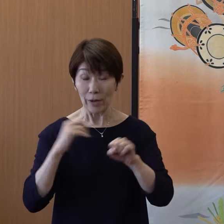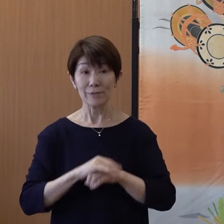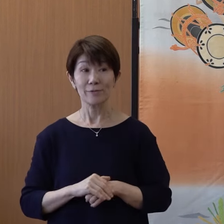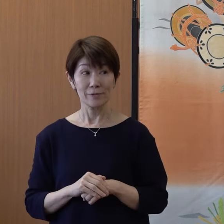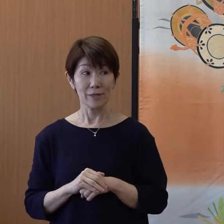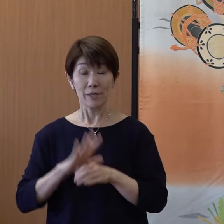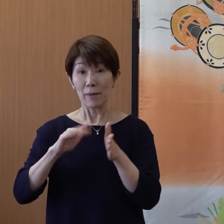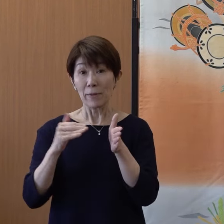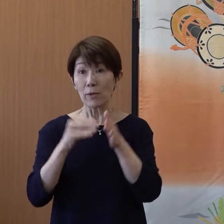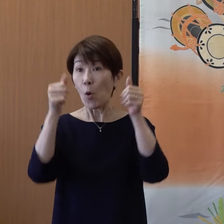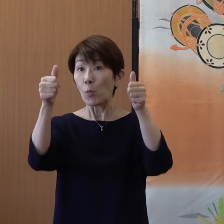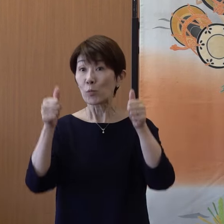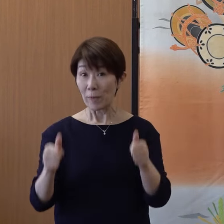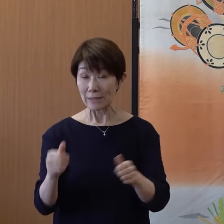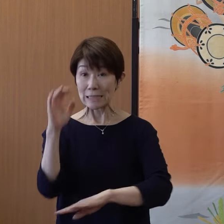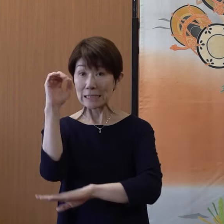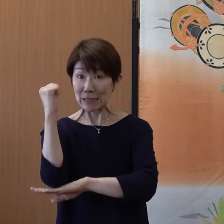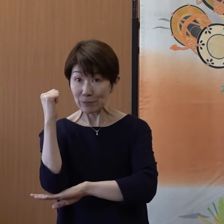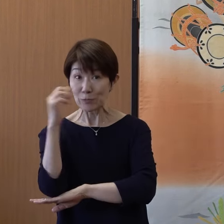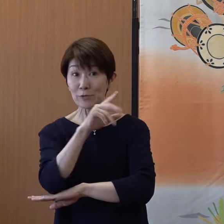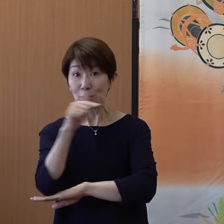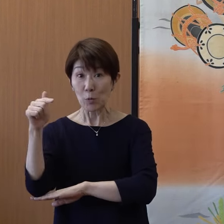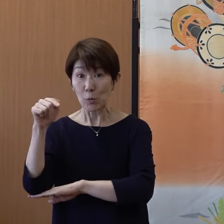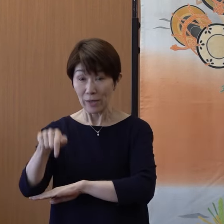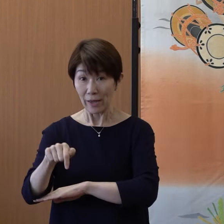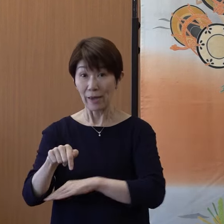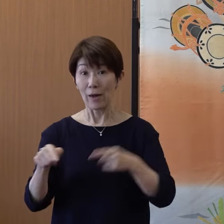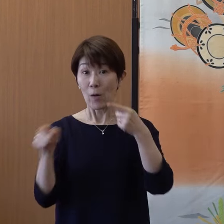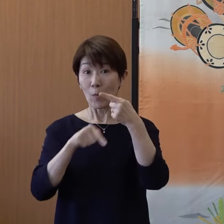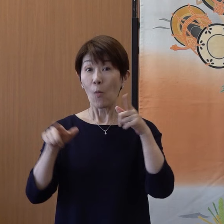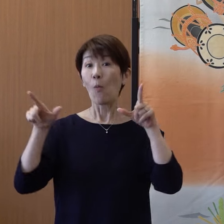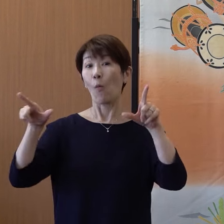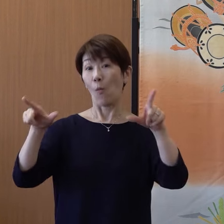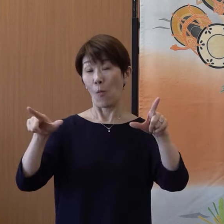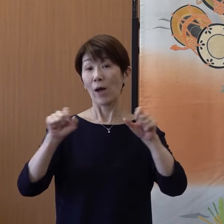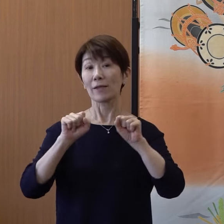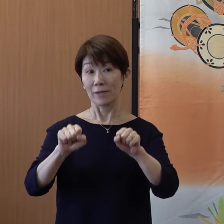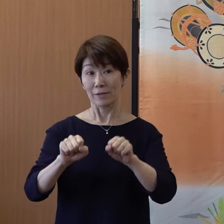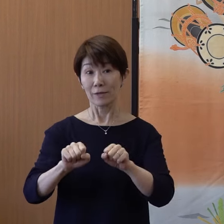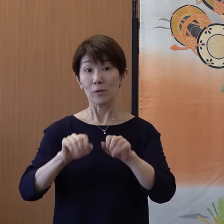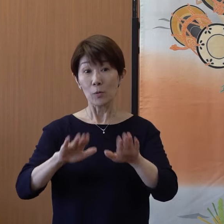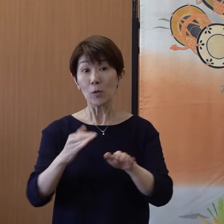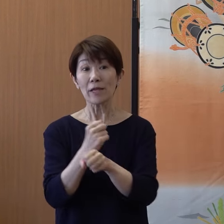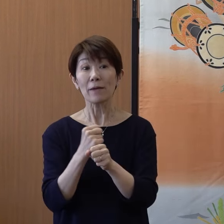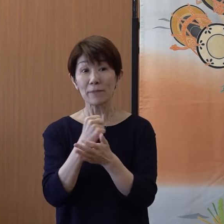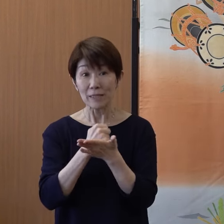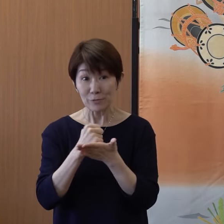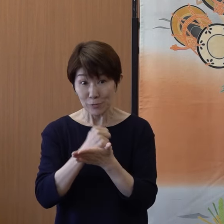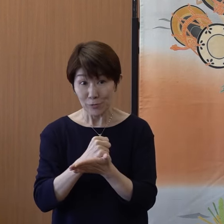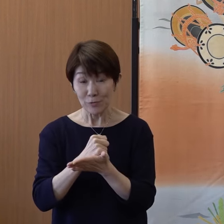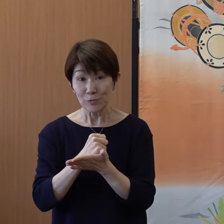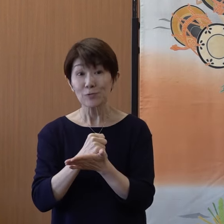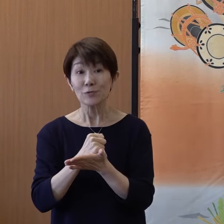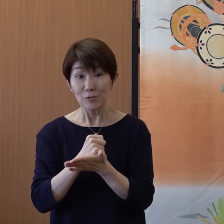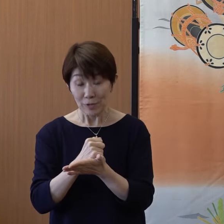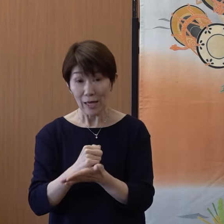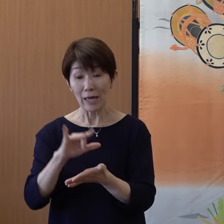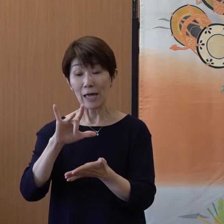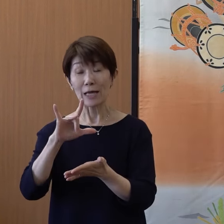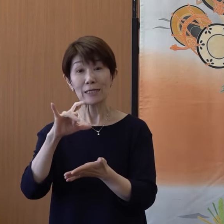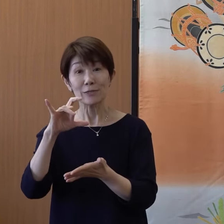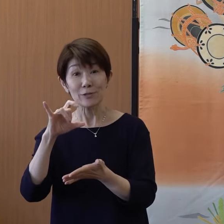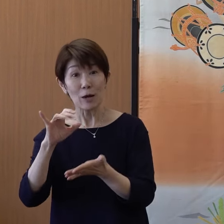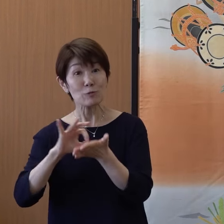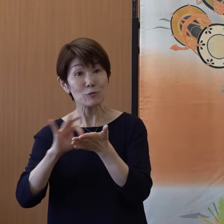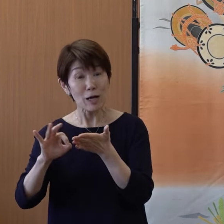ホームページとか新聞などで僕も掲載していると思うんですけれども、このタイミングでこうインスタグラムを活用する狙いというのは担当していただけますでしょうか。